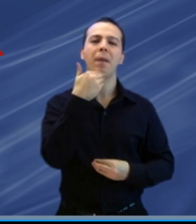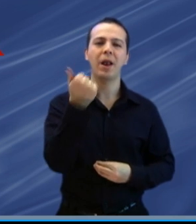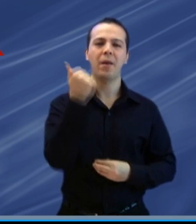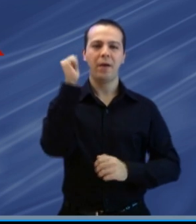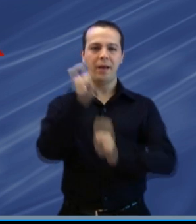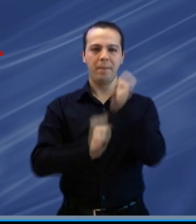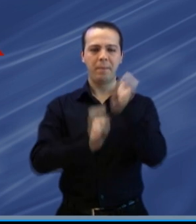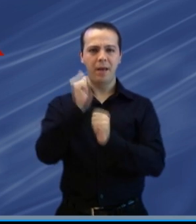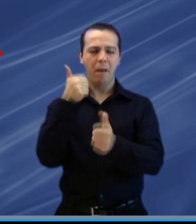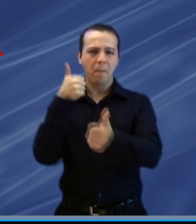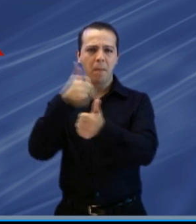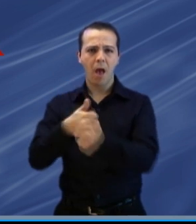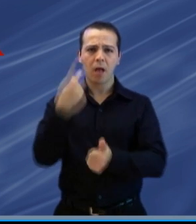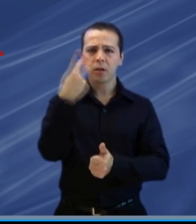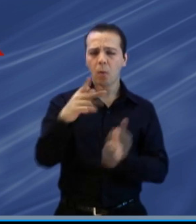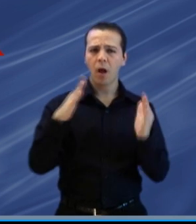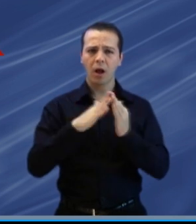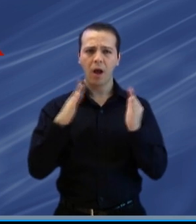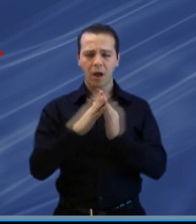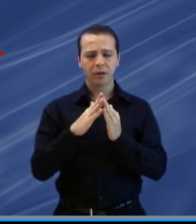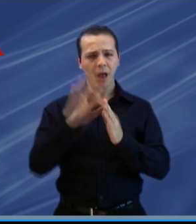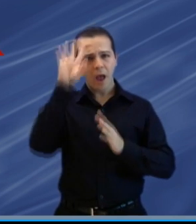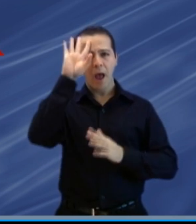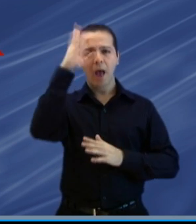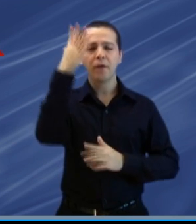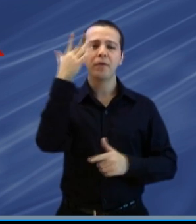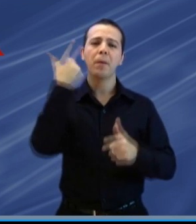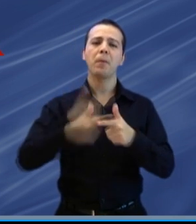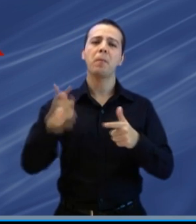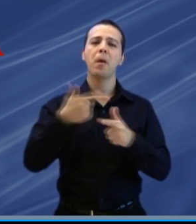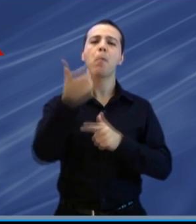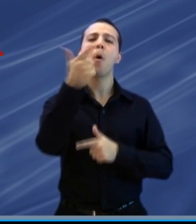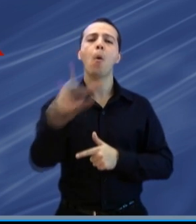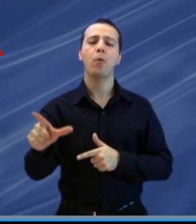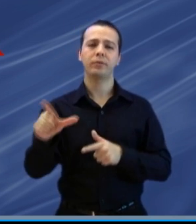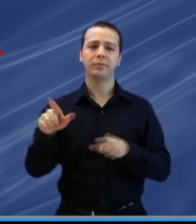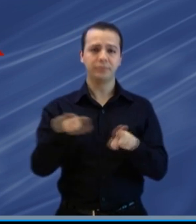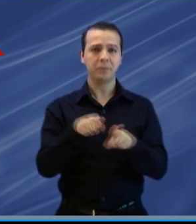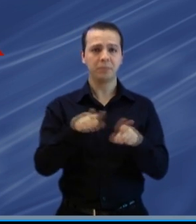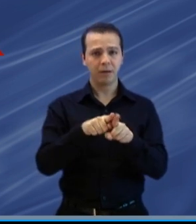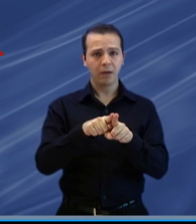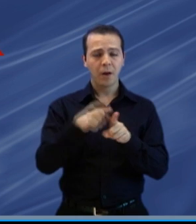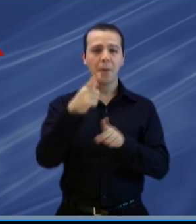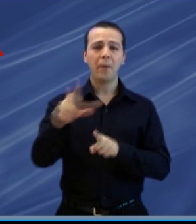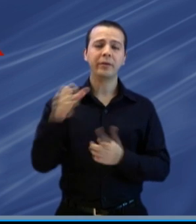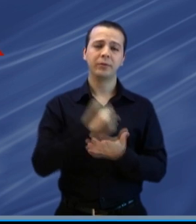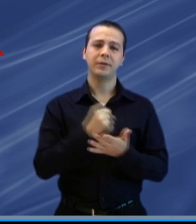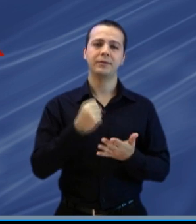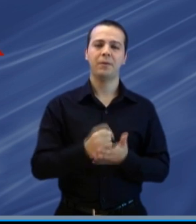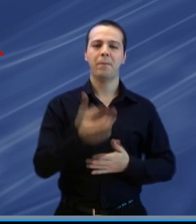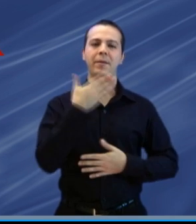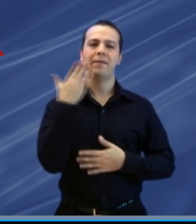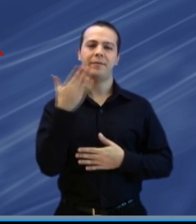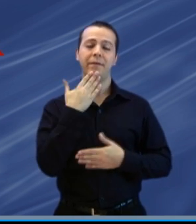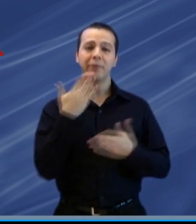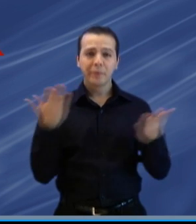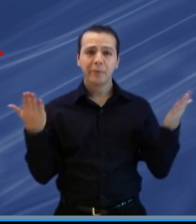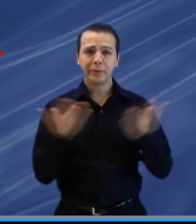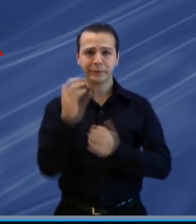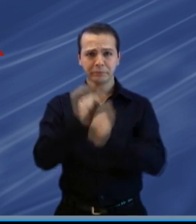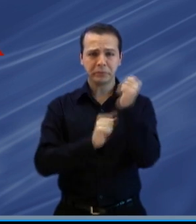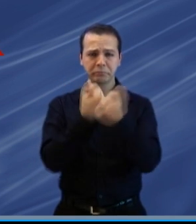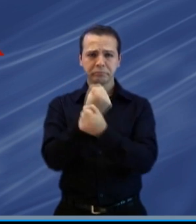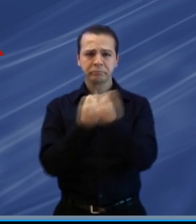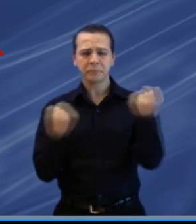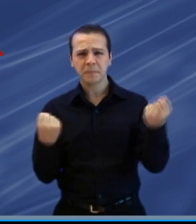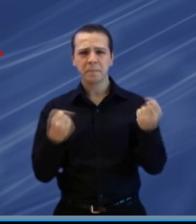suas comunidades, resolveriam até uma série de outros problemas relativos a esse tipo de contratação. Hoje, as grandes empresas,